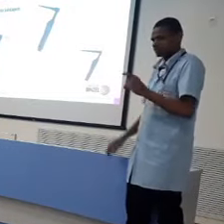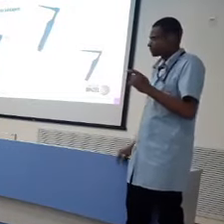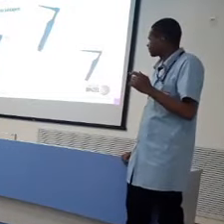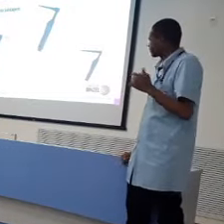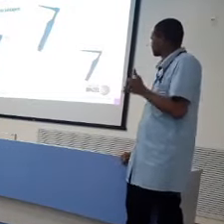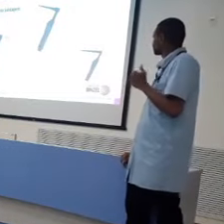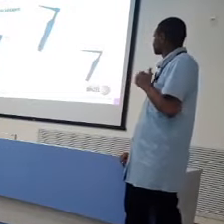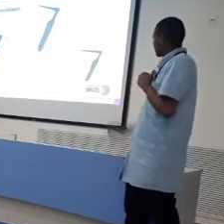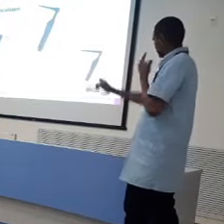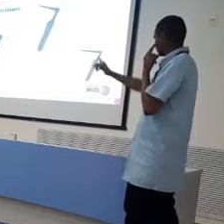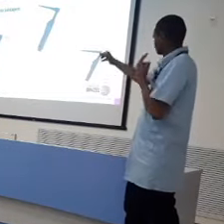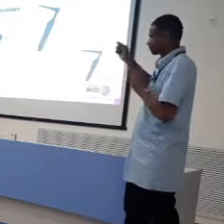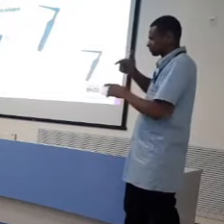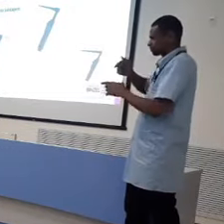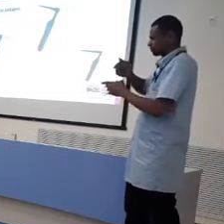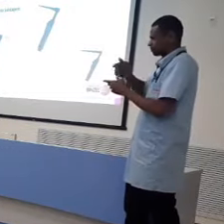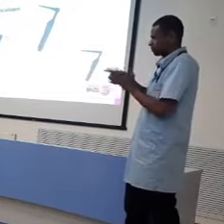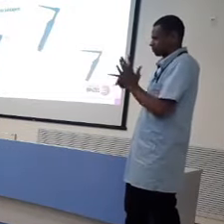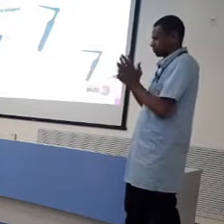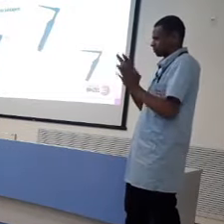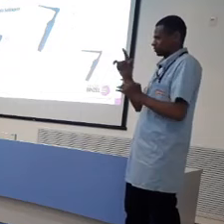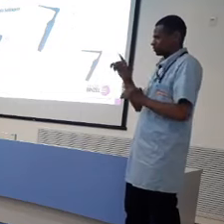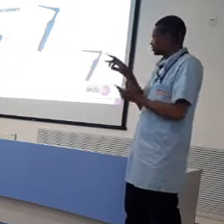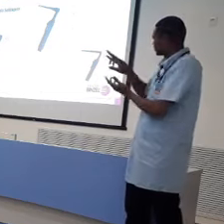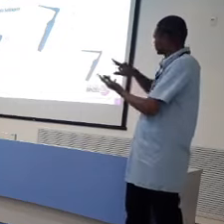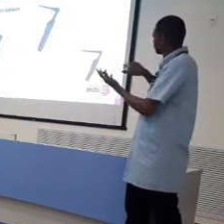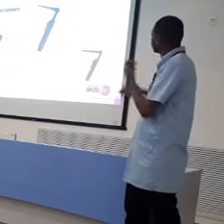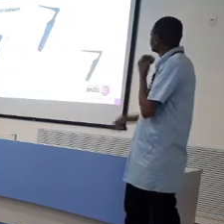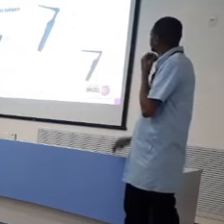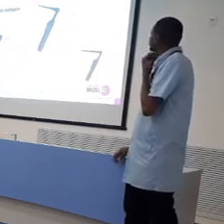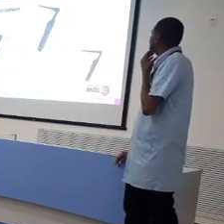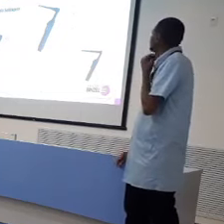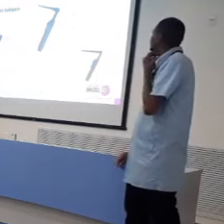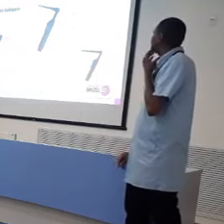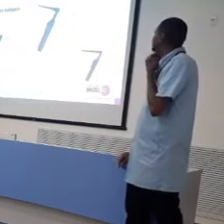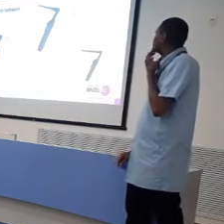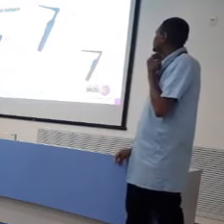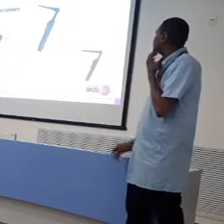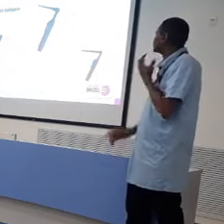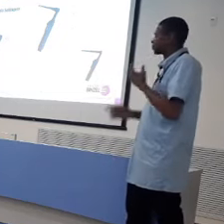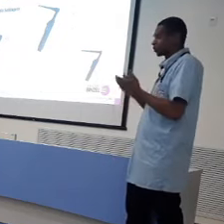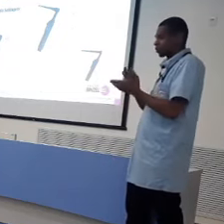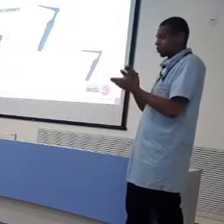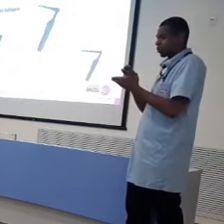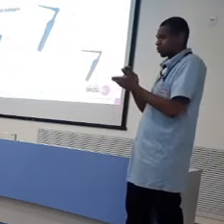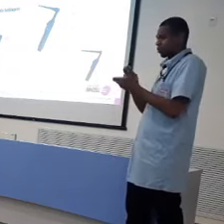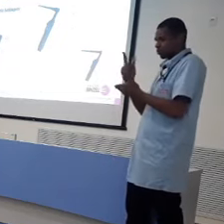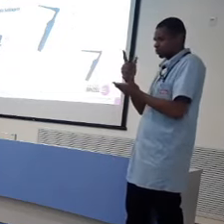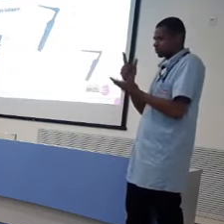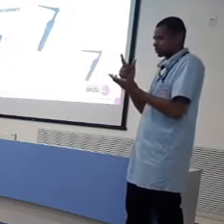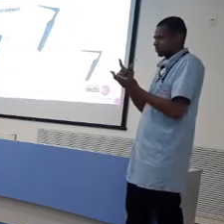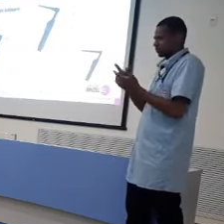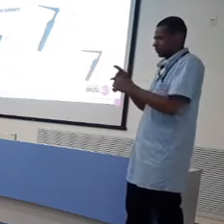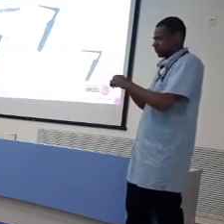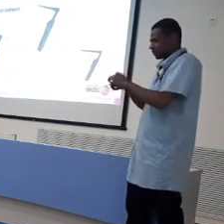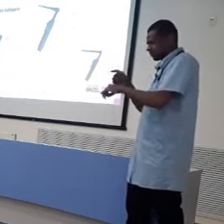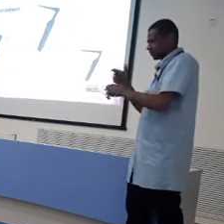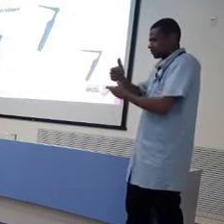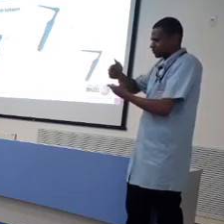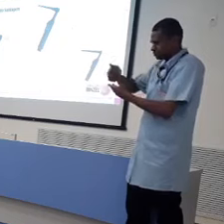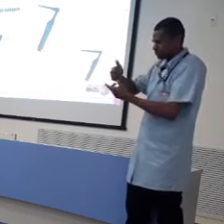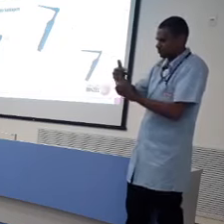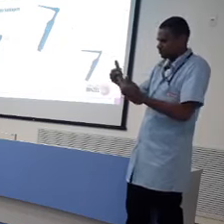Aqui estão as tochas, né, pessoal? TIG. Toda vez que você for comprar, pessoal, algum consumível, alguma coisa, o